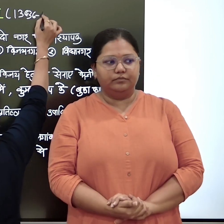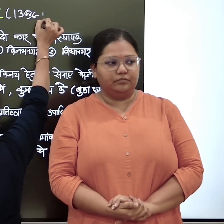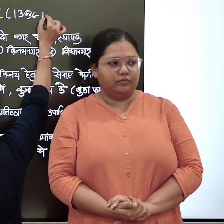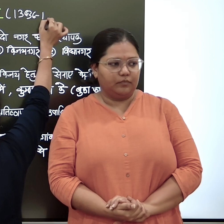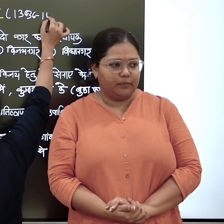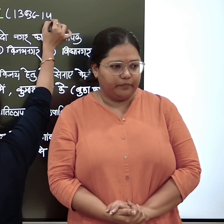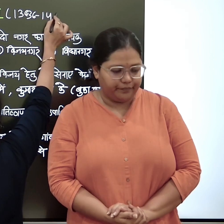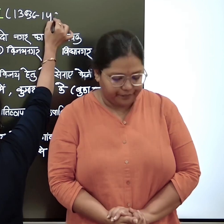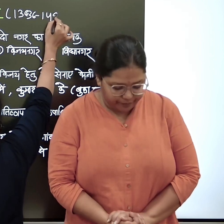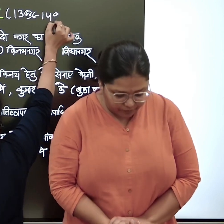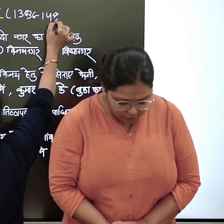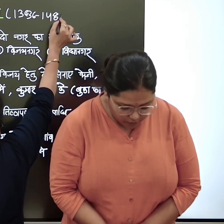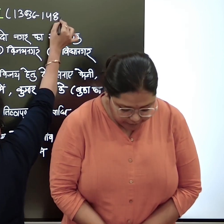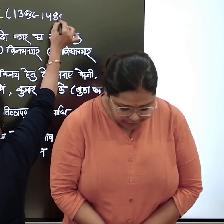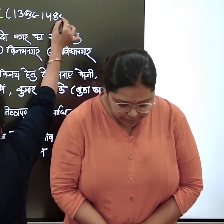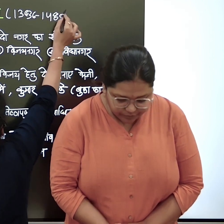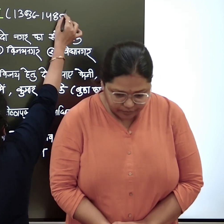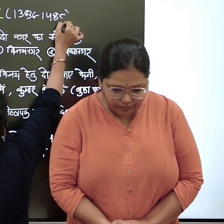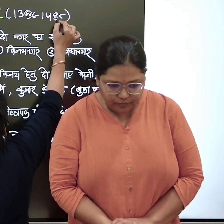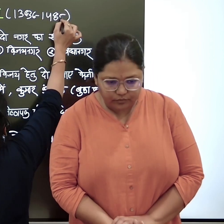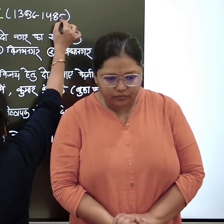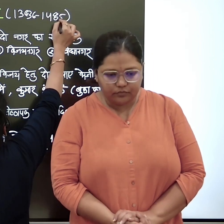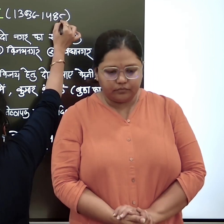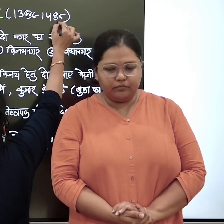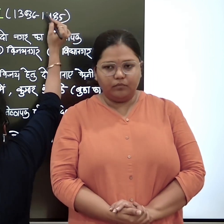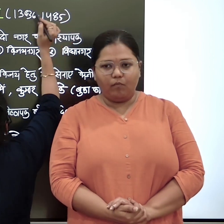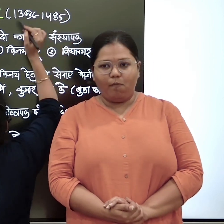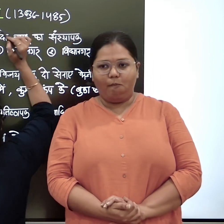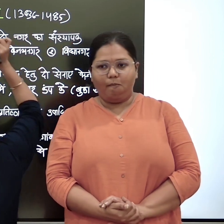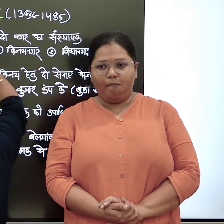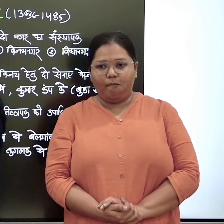1336 से 1485। ठीक,